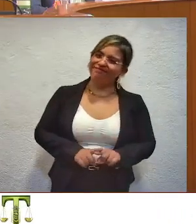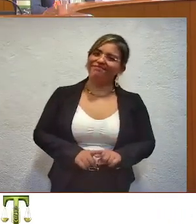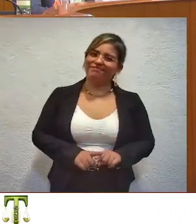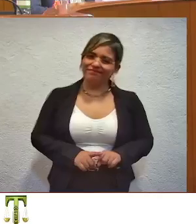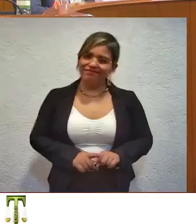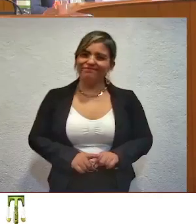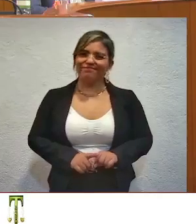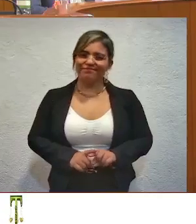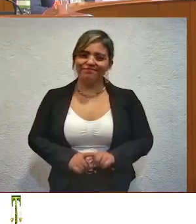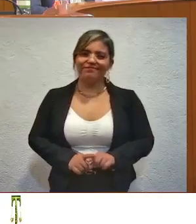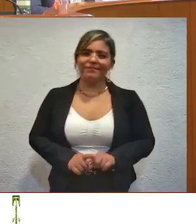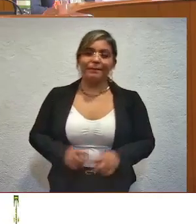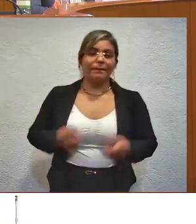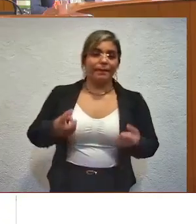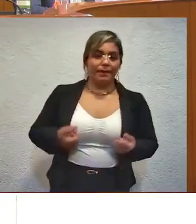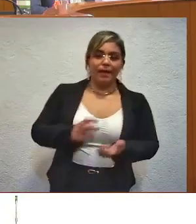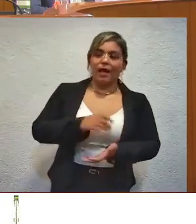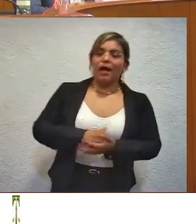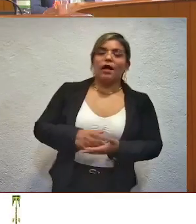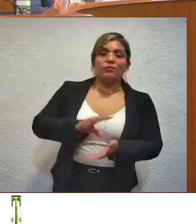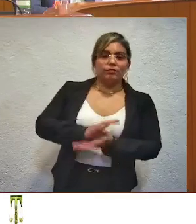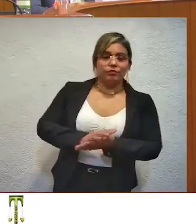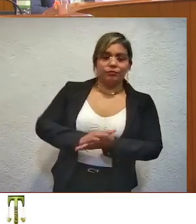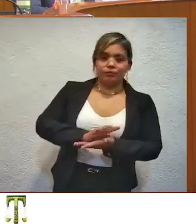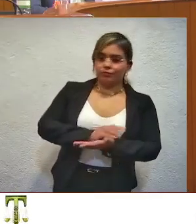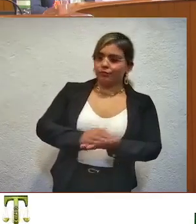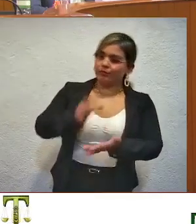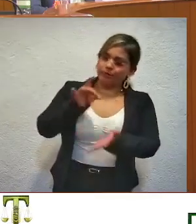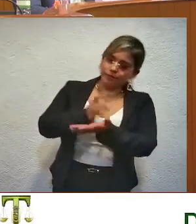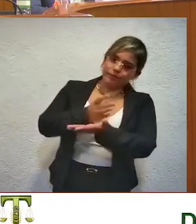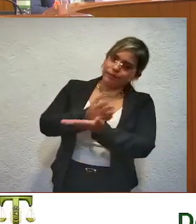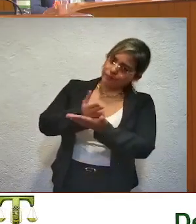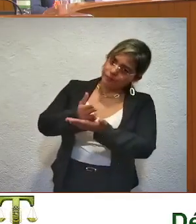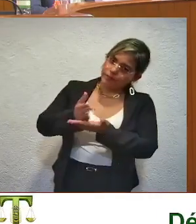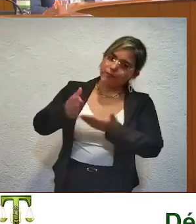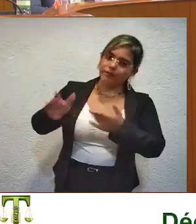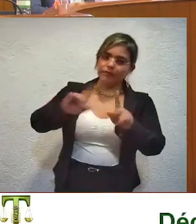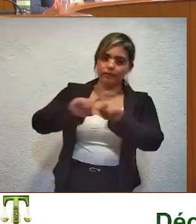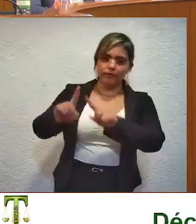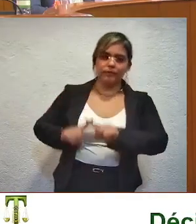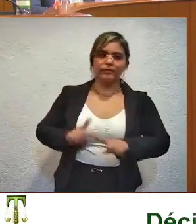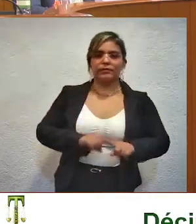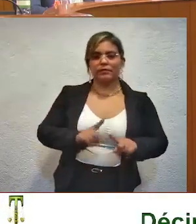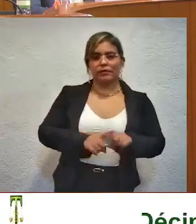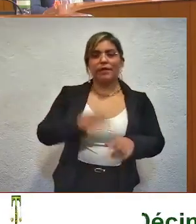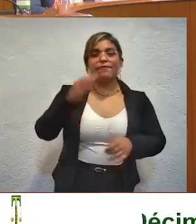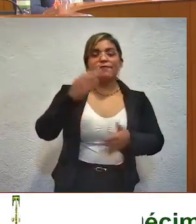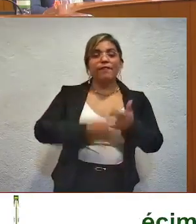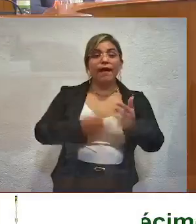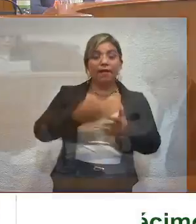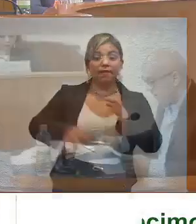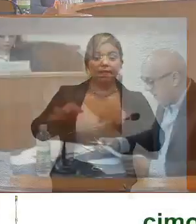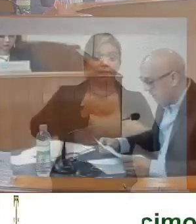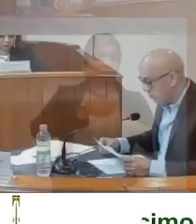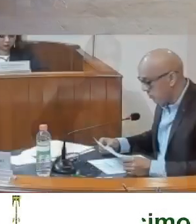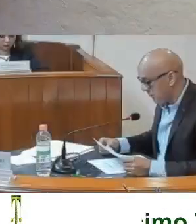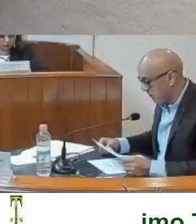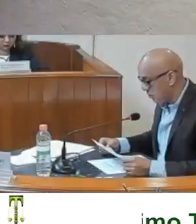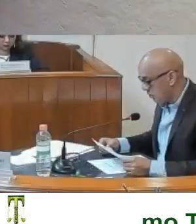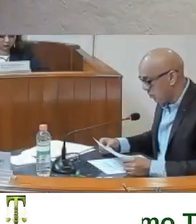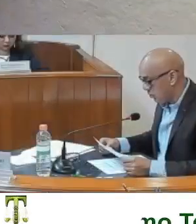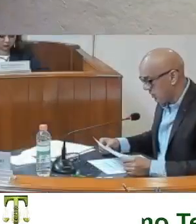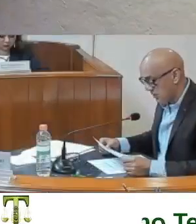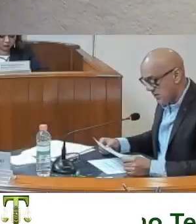cargo, exclusión funcional y falta de información institucional de las actividades, funcionamiento y dinámica del Cabildo y actos